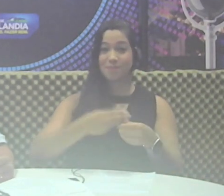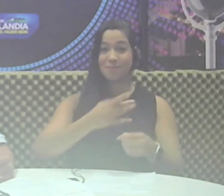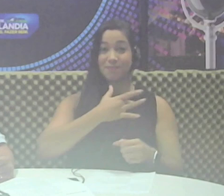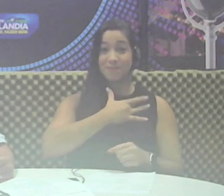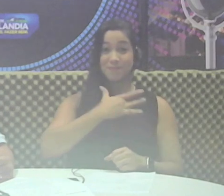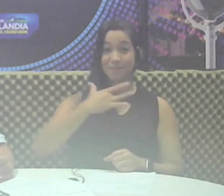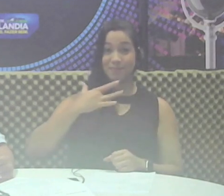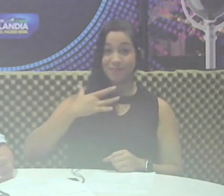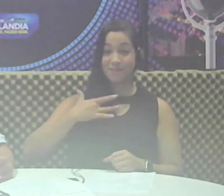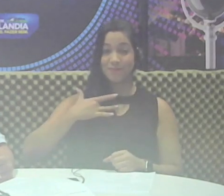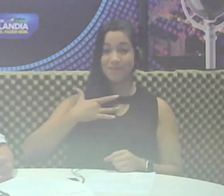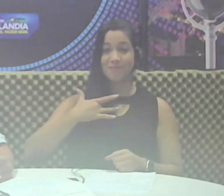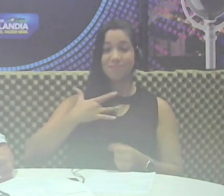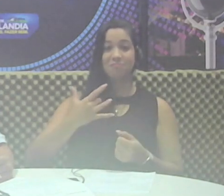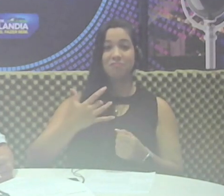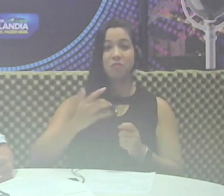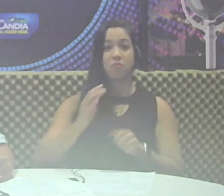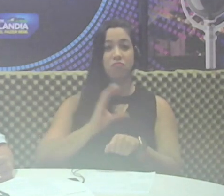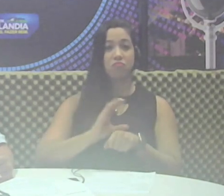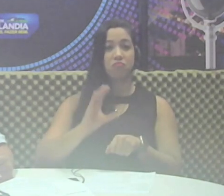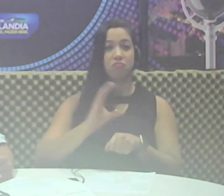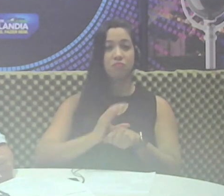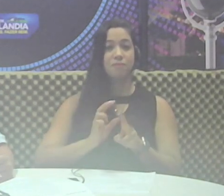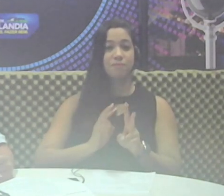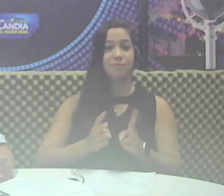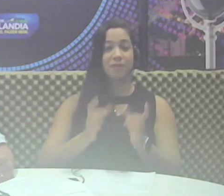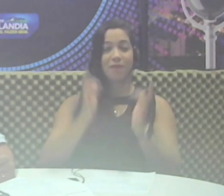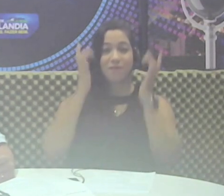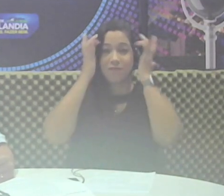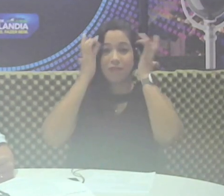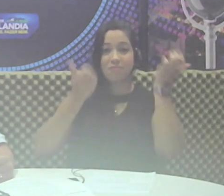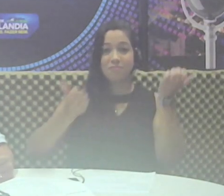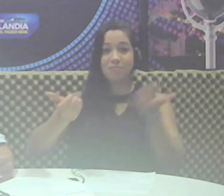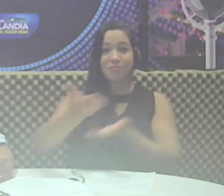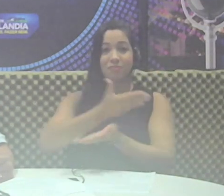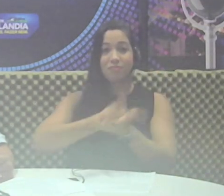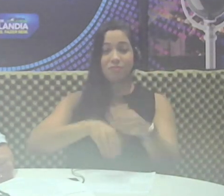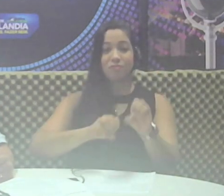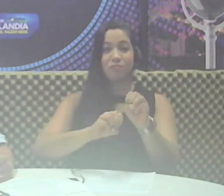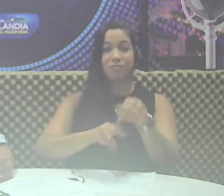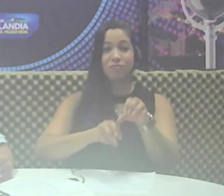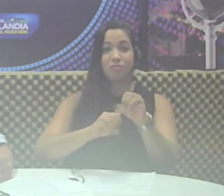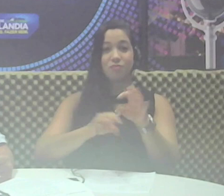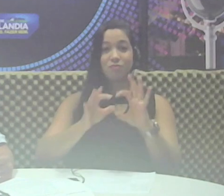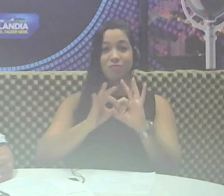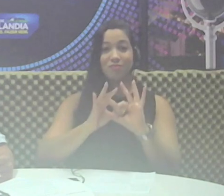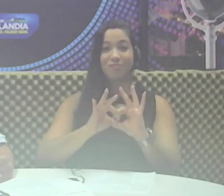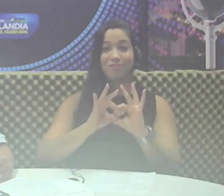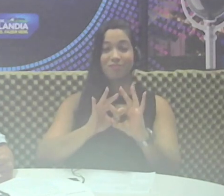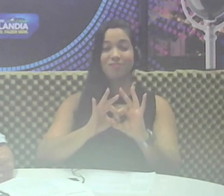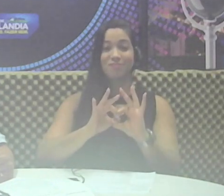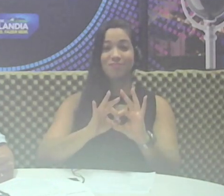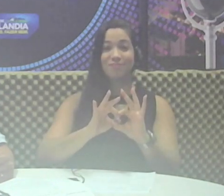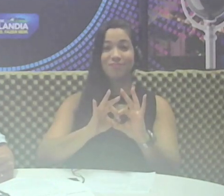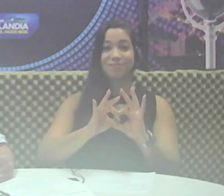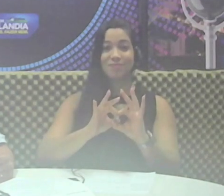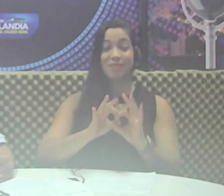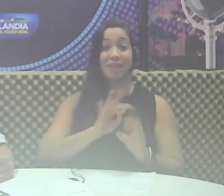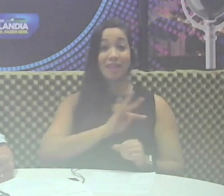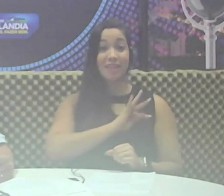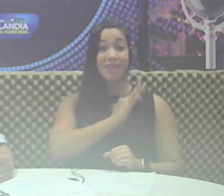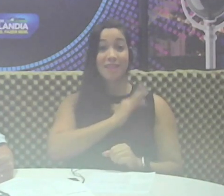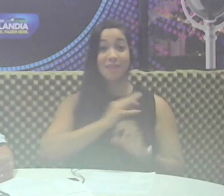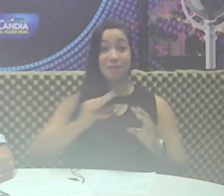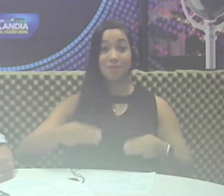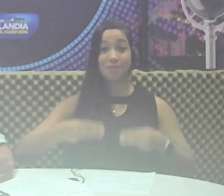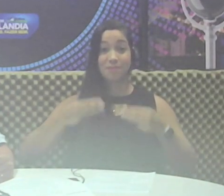recebendo capacitação de facilitadores e tutores ligados ao órgão, incluindo técnicos do Ministério da Saúde e